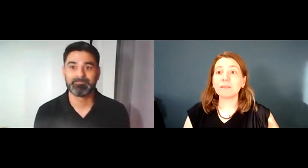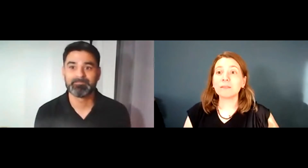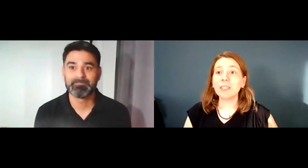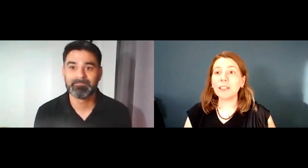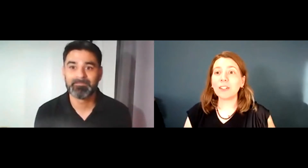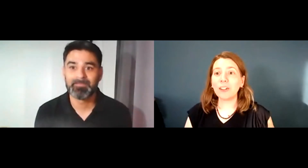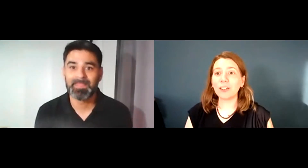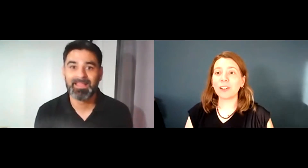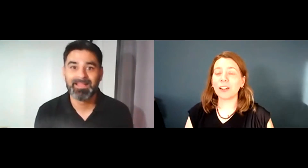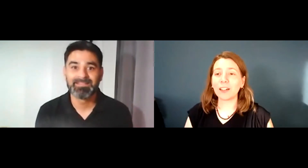¿Quién dijo?